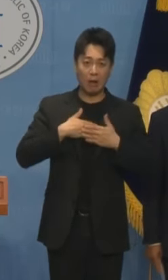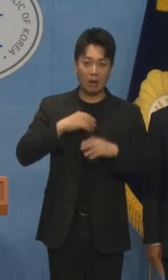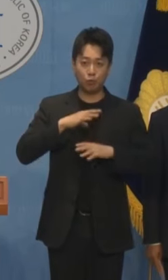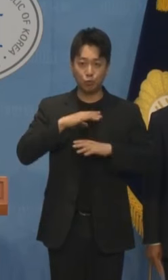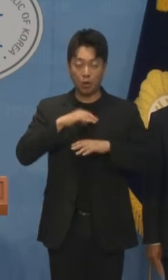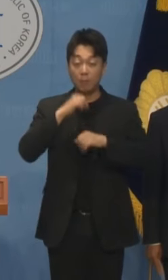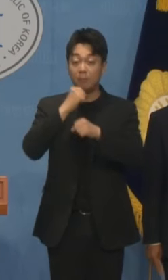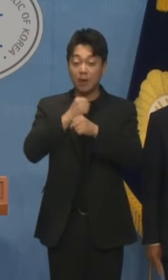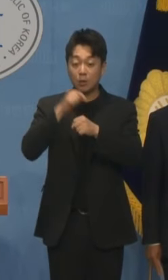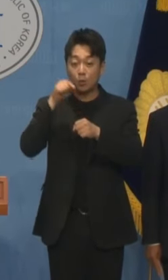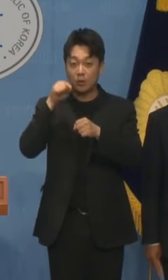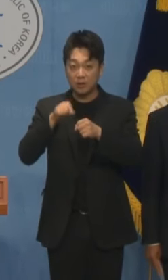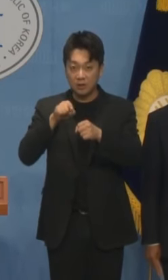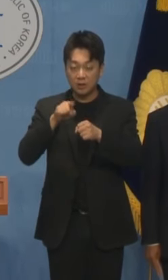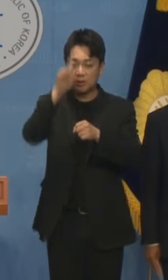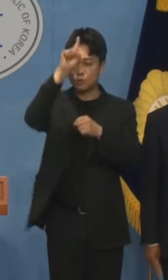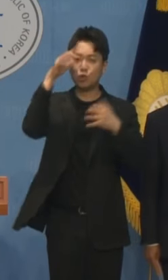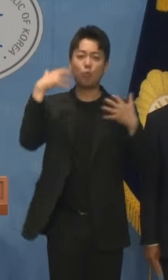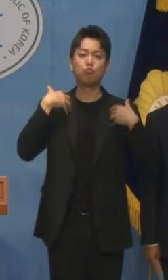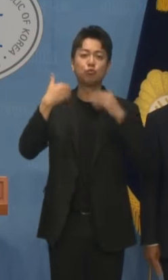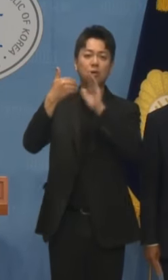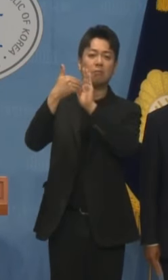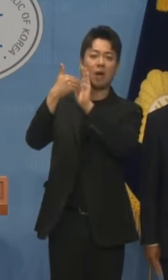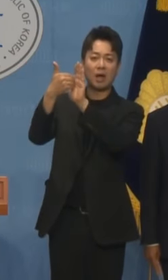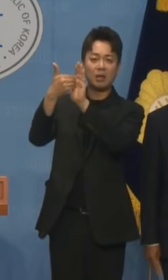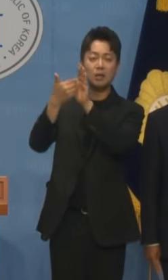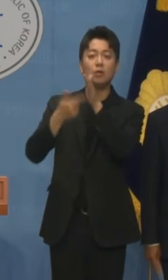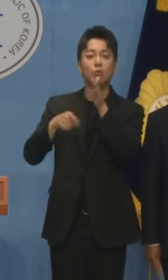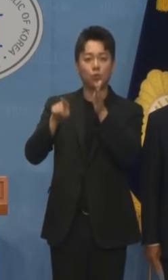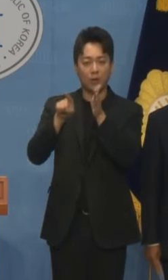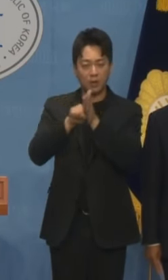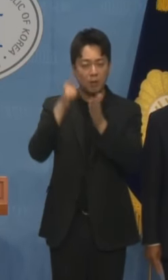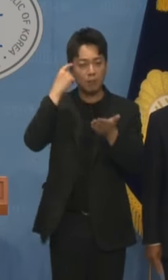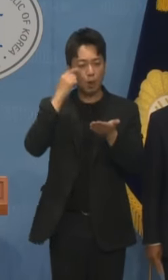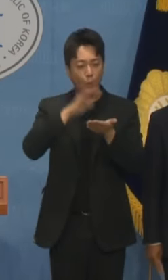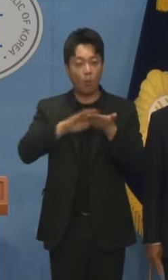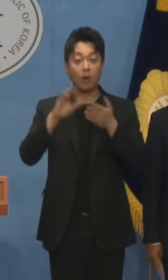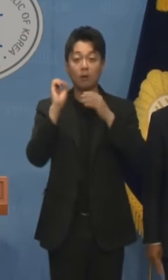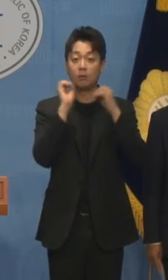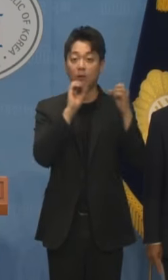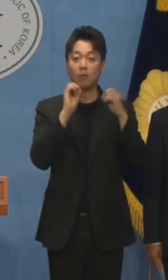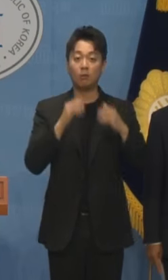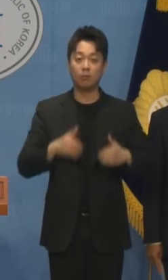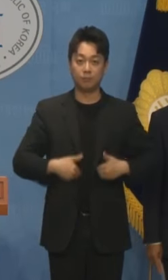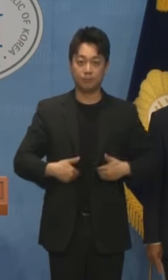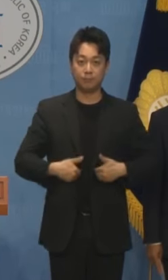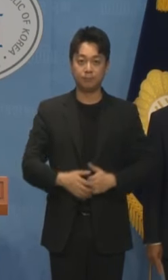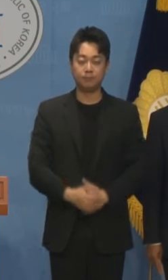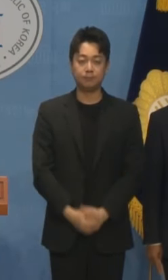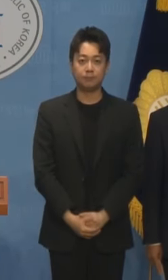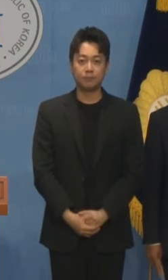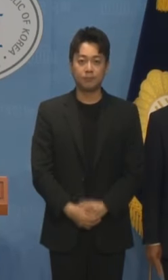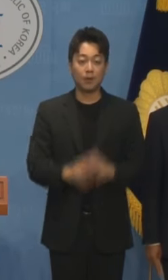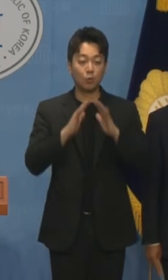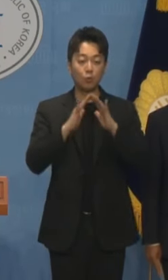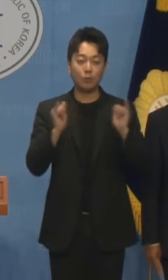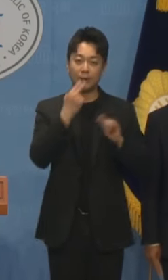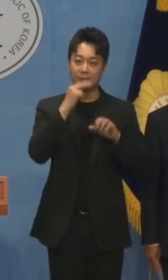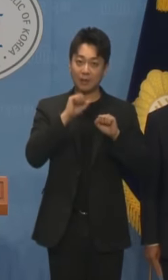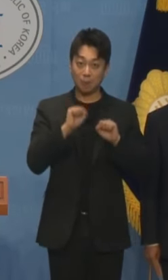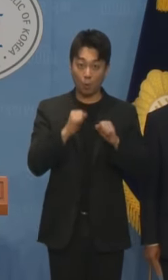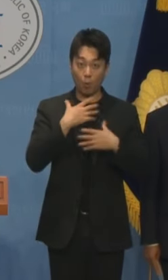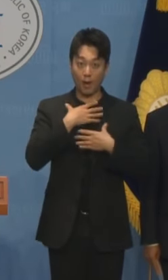정부의 폭주를 멈출 평화의 목소리입니다 국민의 생명과 안전 평화보다